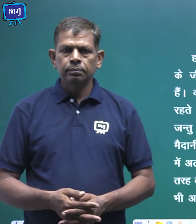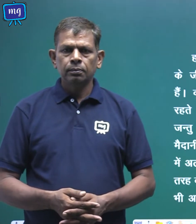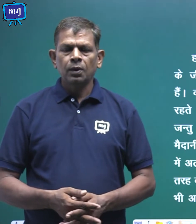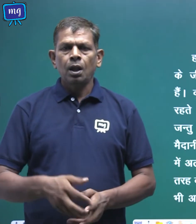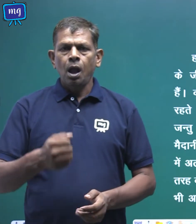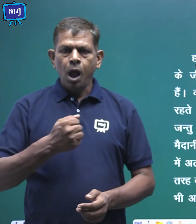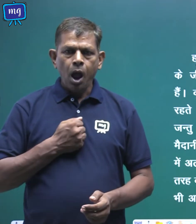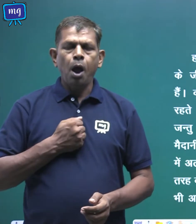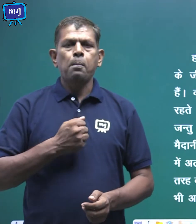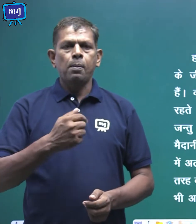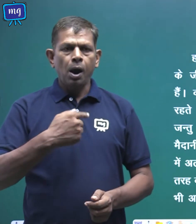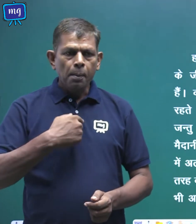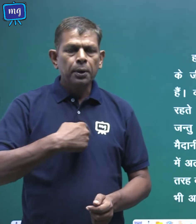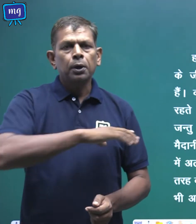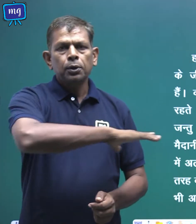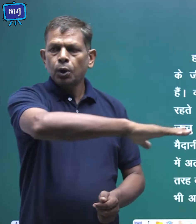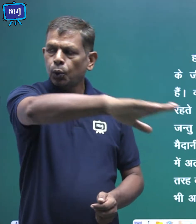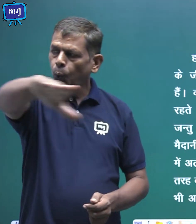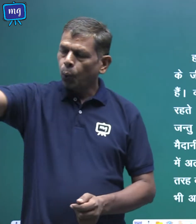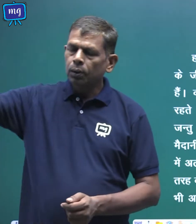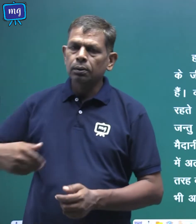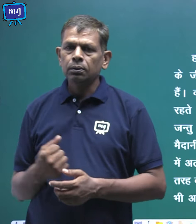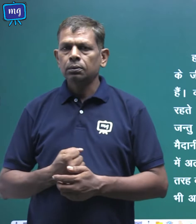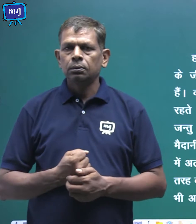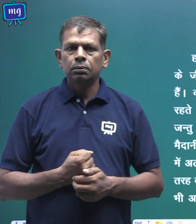हम अपने चारों ओर